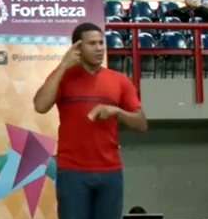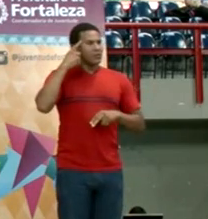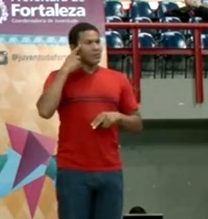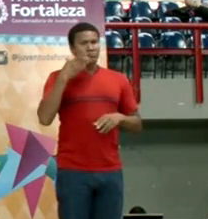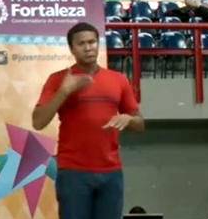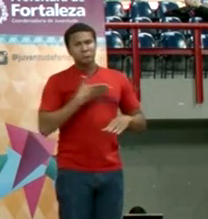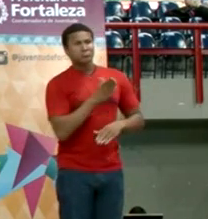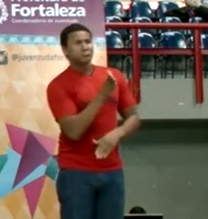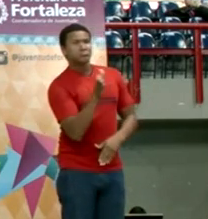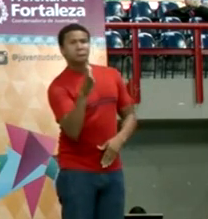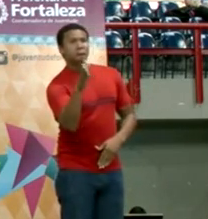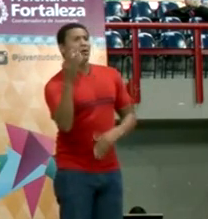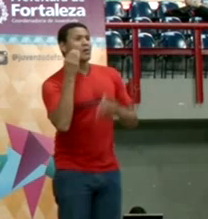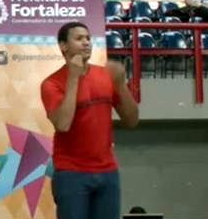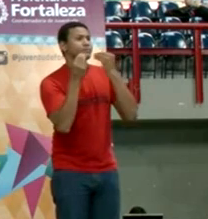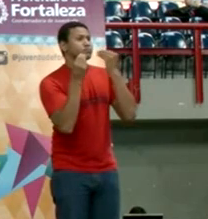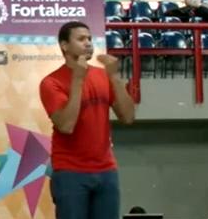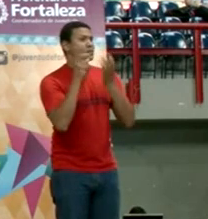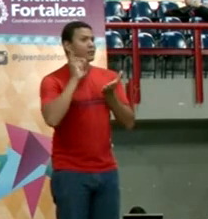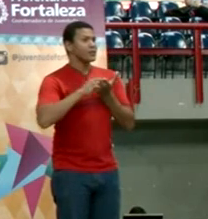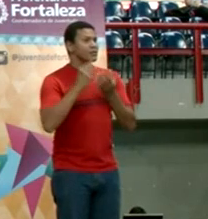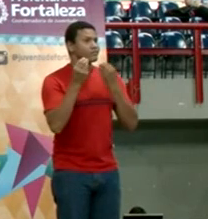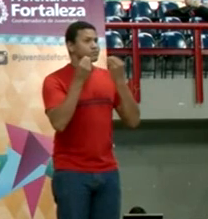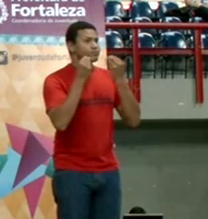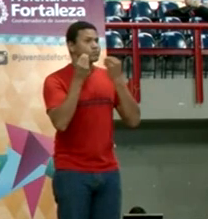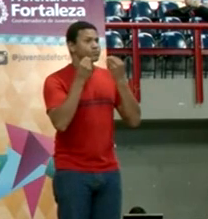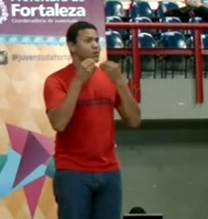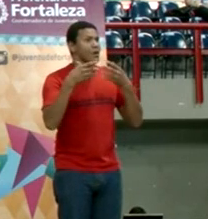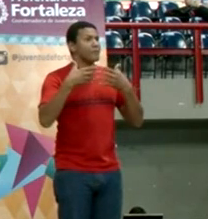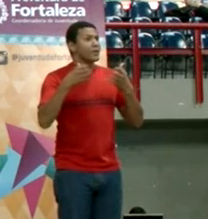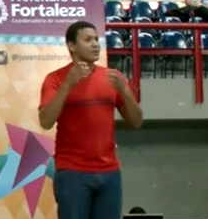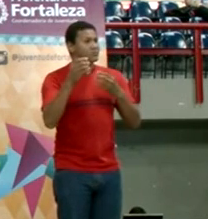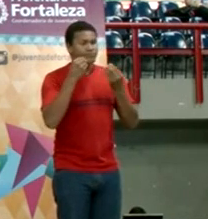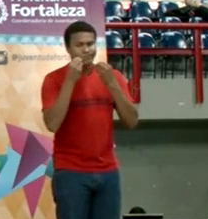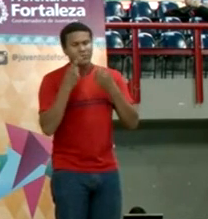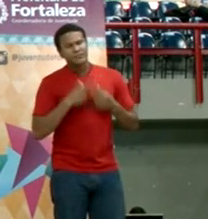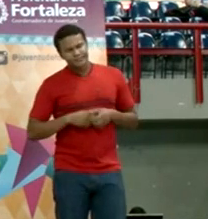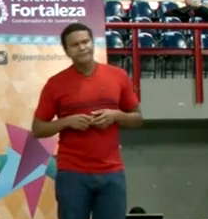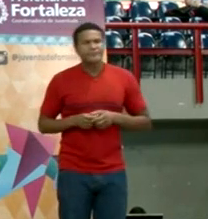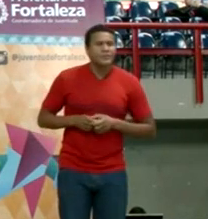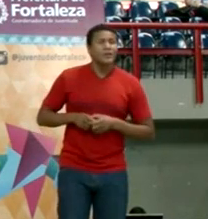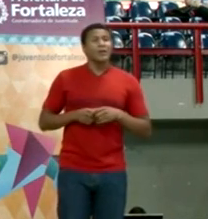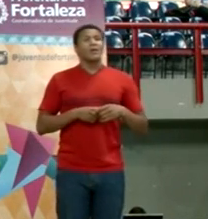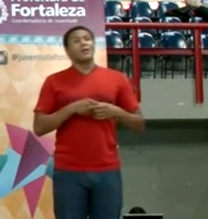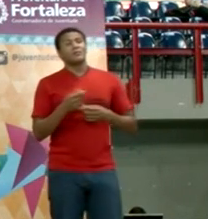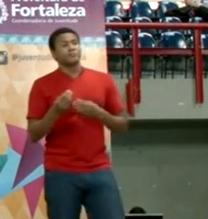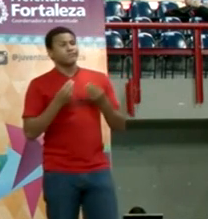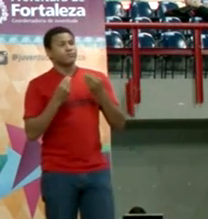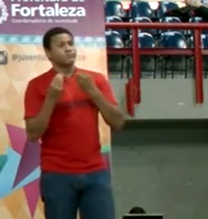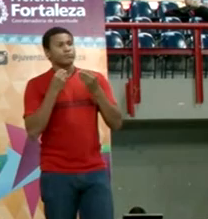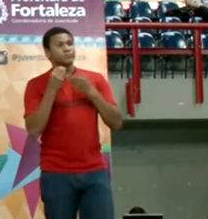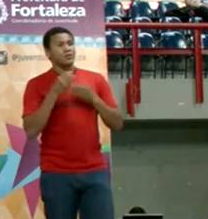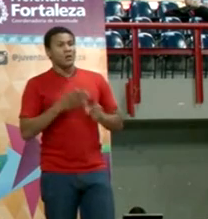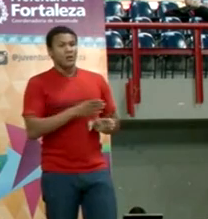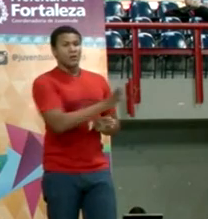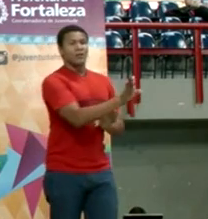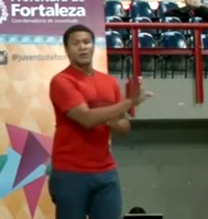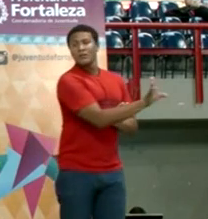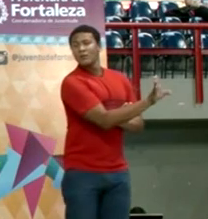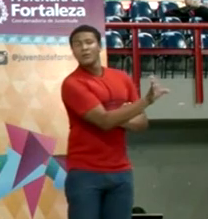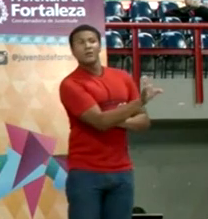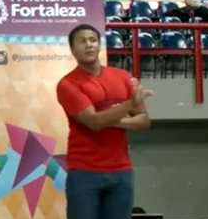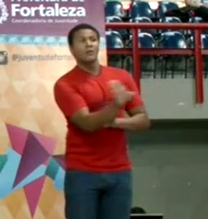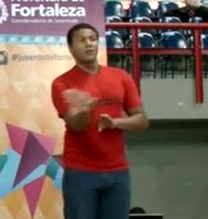que tinha perto de onde aconteceu o atentado. Diz aí O que é que acontece quando você entra à direita nessa